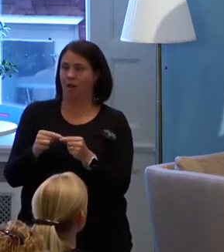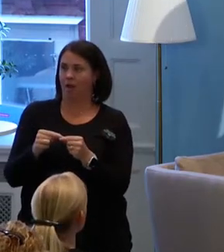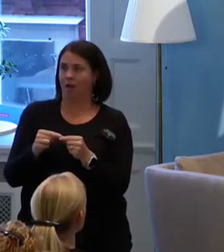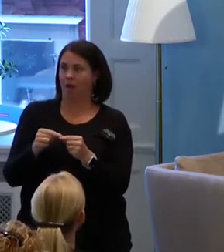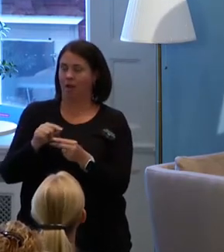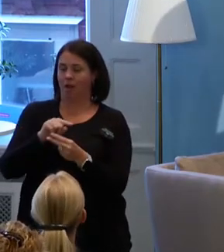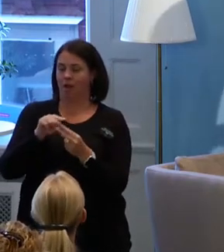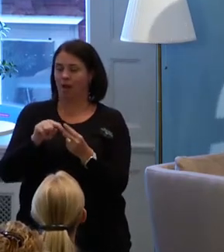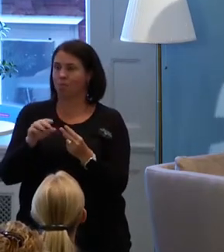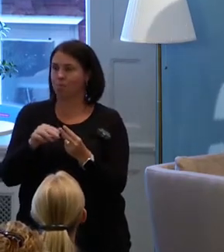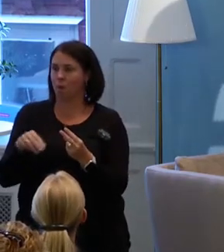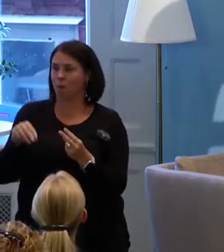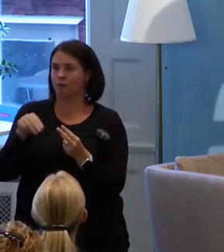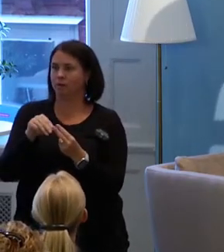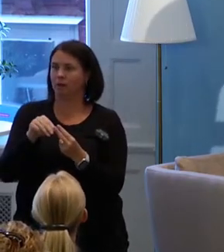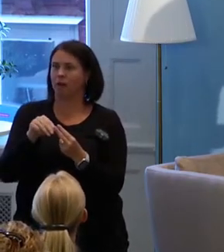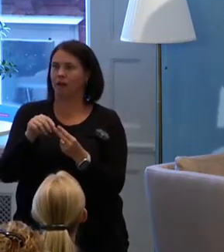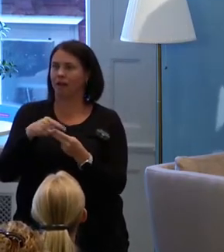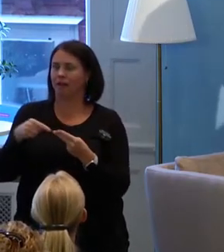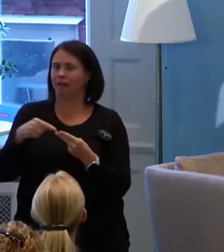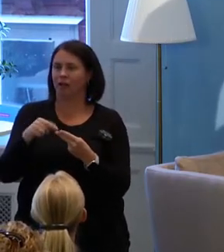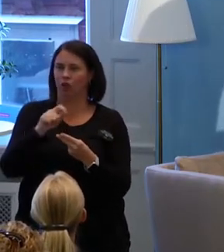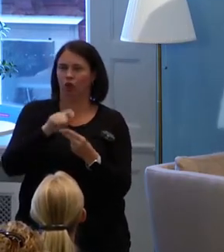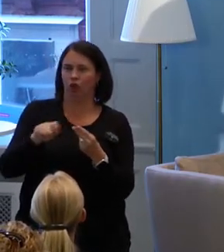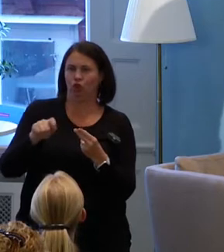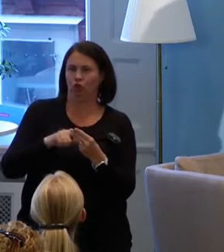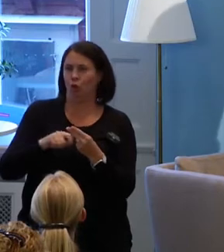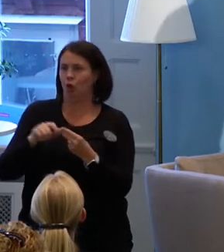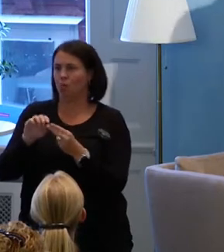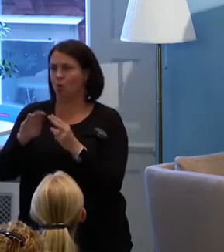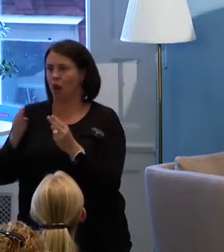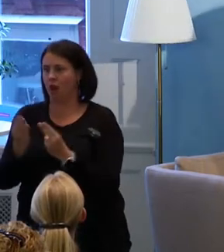den här lilla påsen som heter det mycket märkliga krysch och balle.